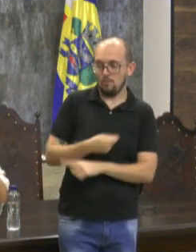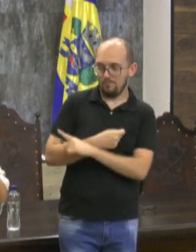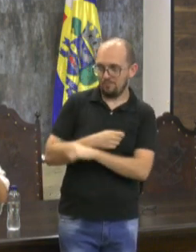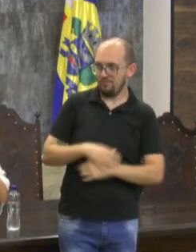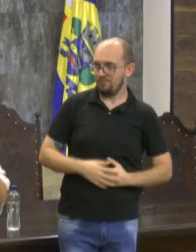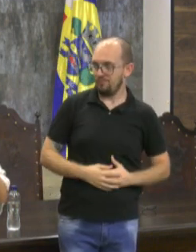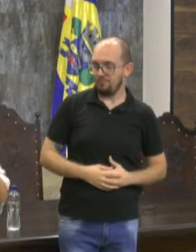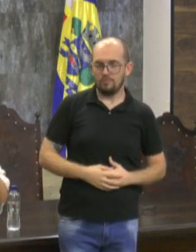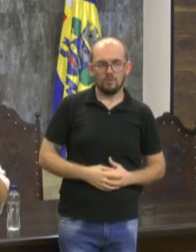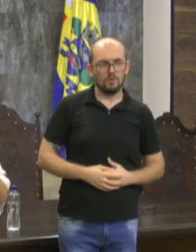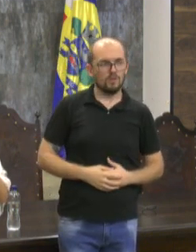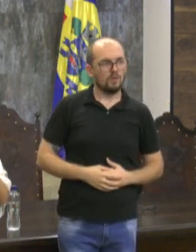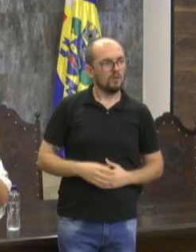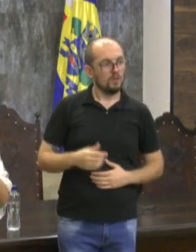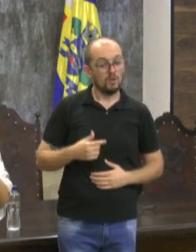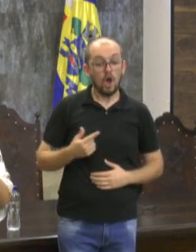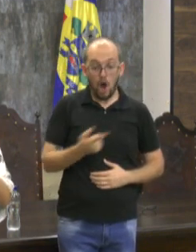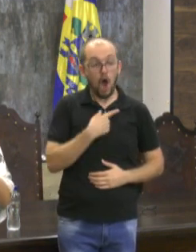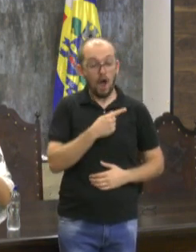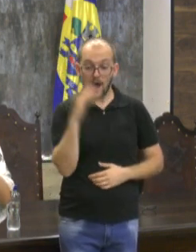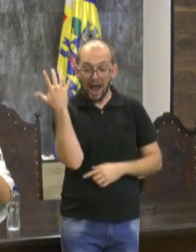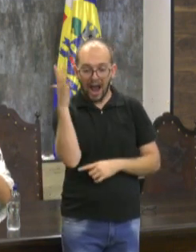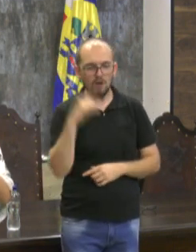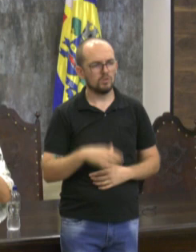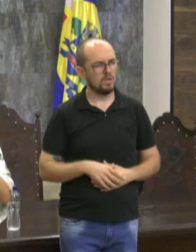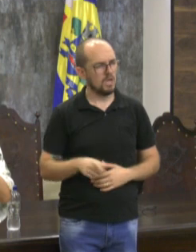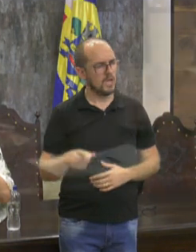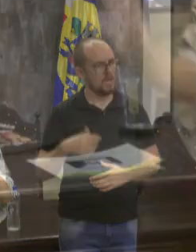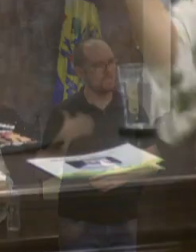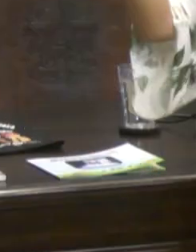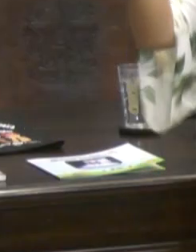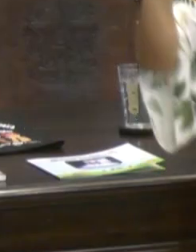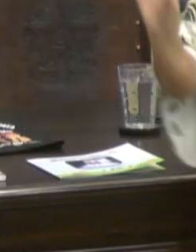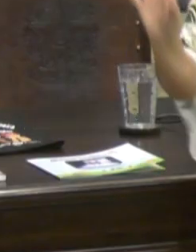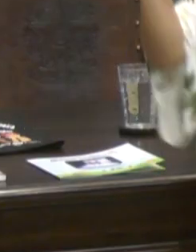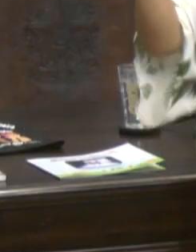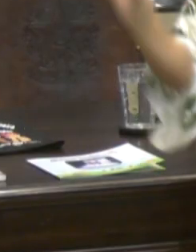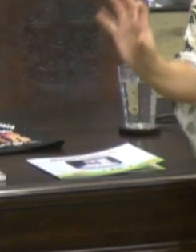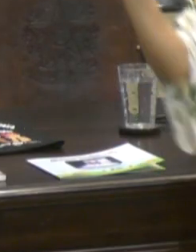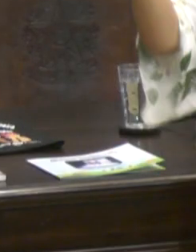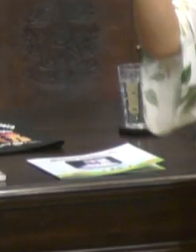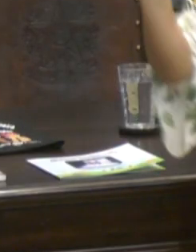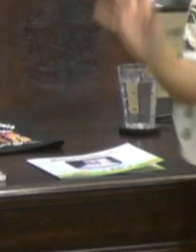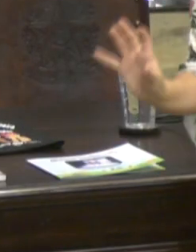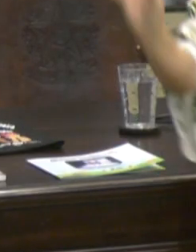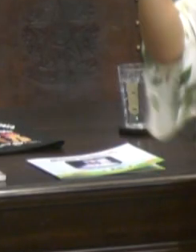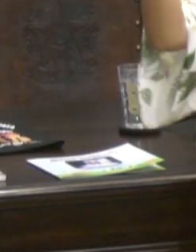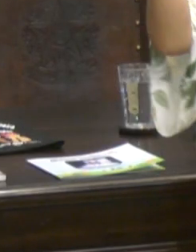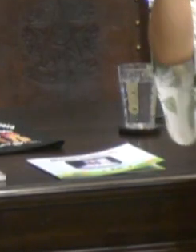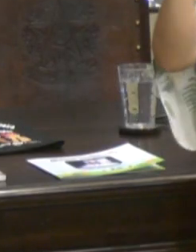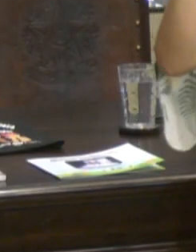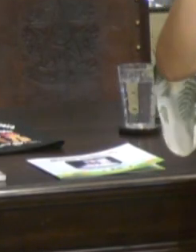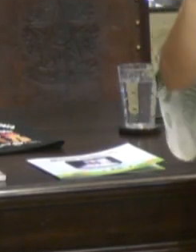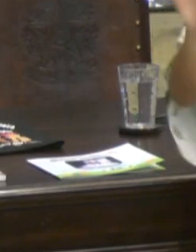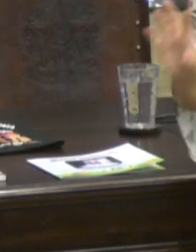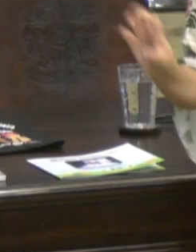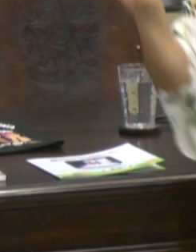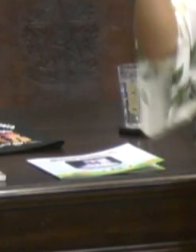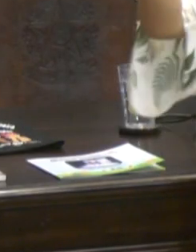árvore. Ele ficou tão bravo, porque a gente mostrou uma árvore que tem assim um casco bem, a parte de baixo assim